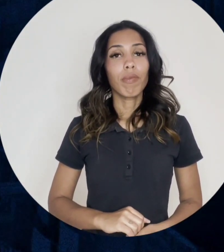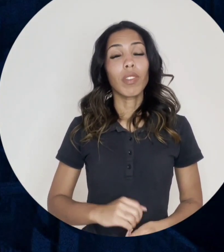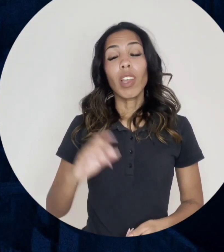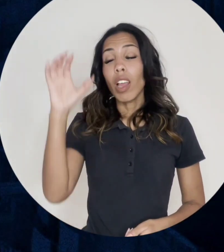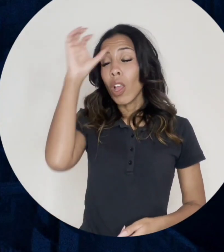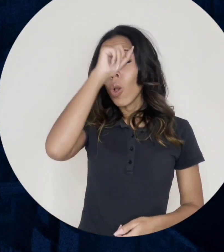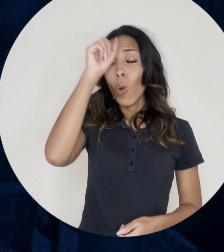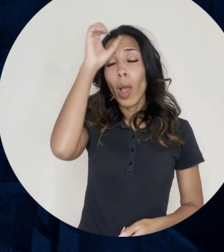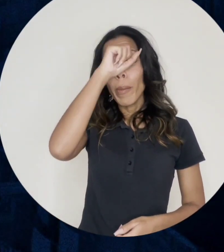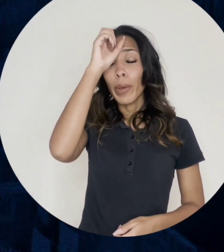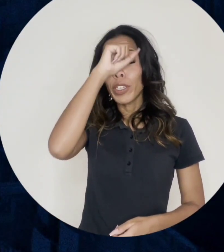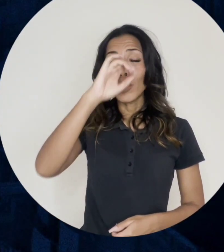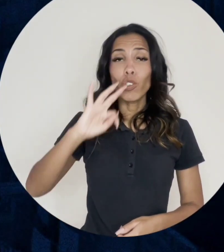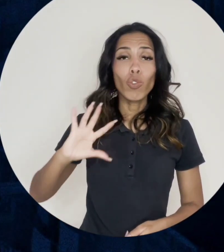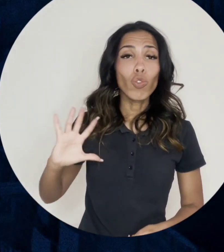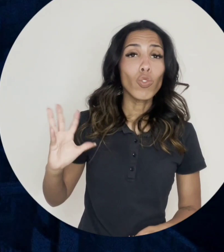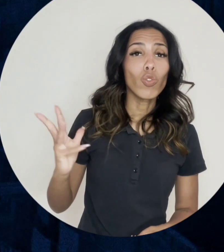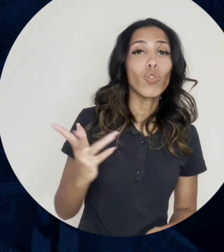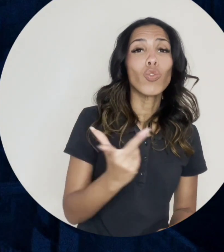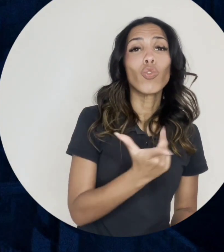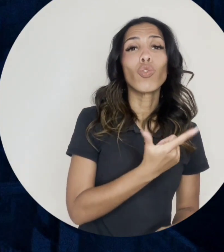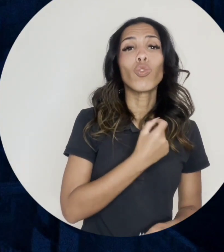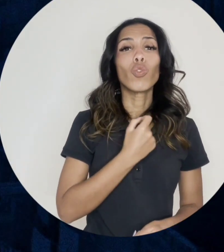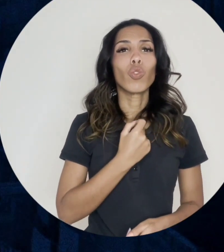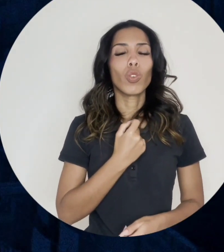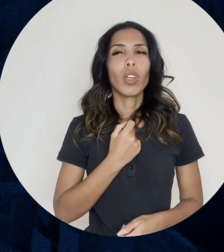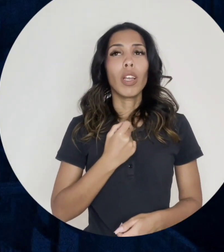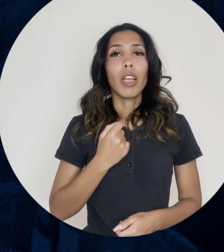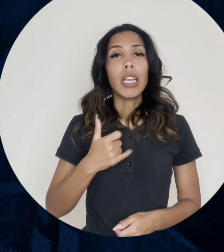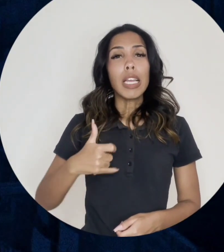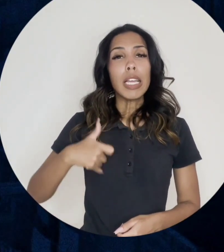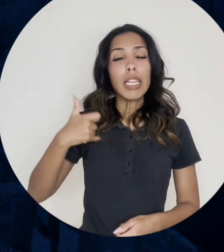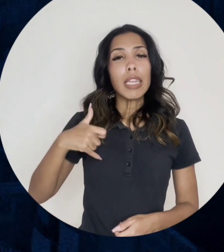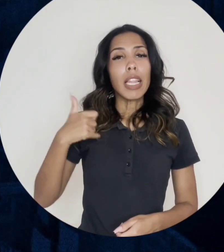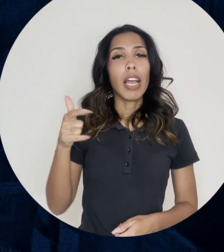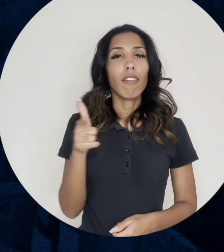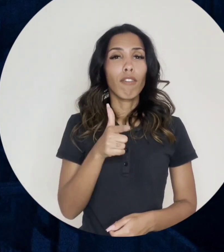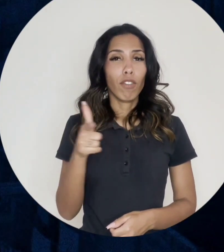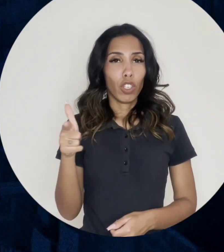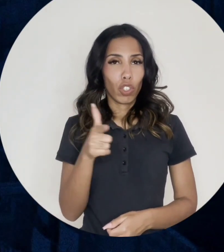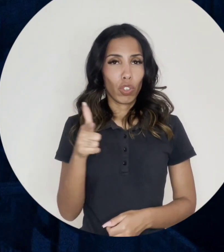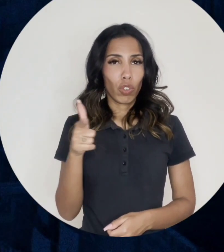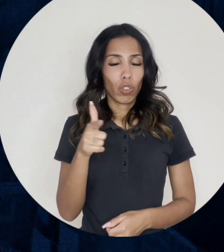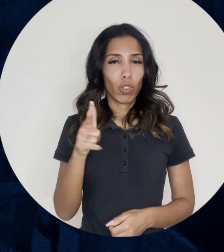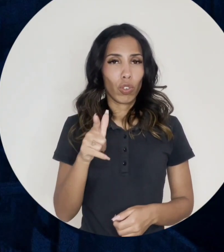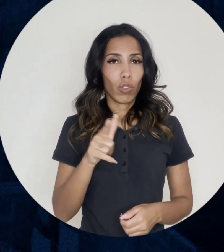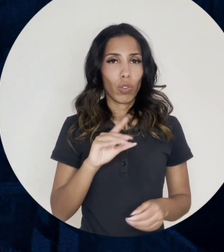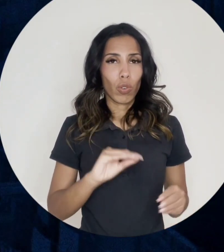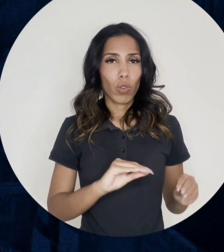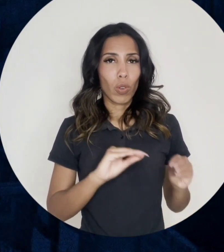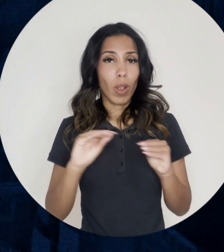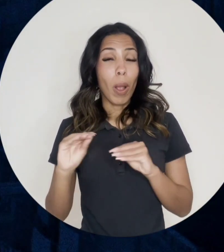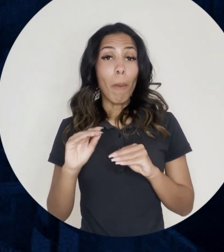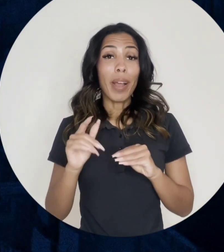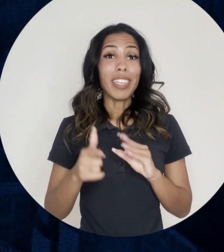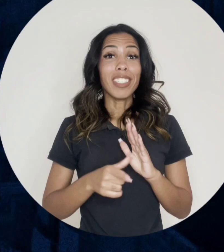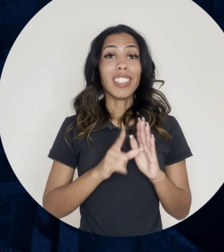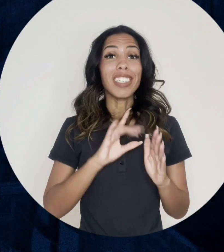aprendi tudo, saí dali com 22 anos, e ali era o centro da